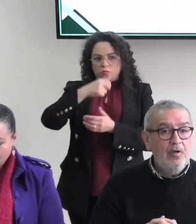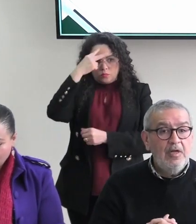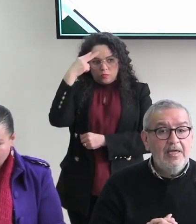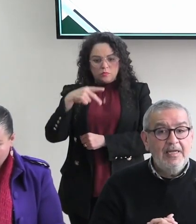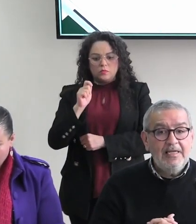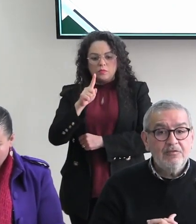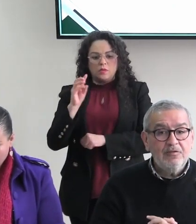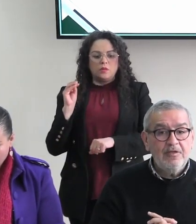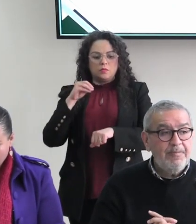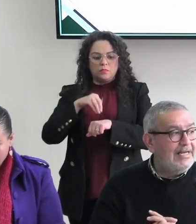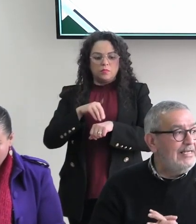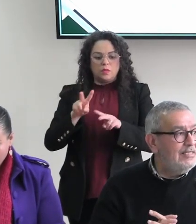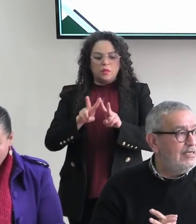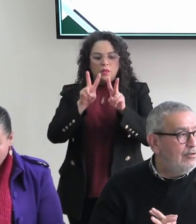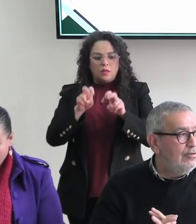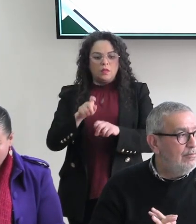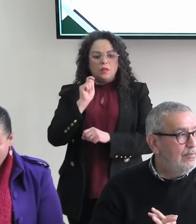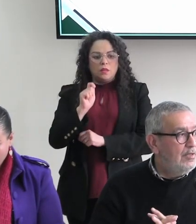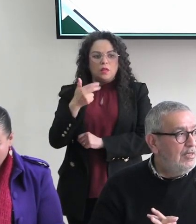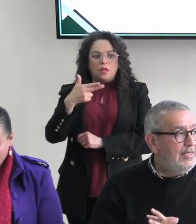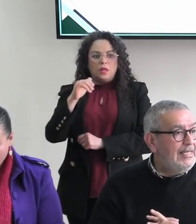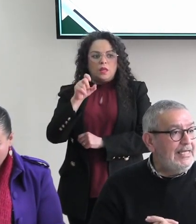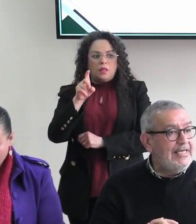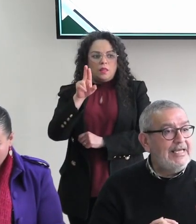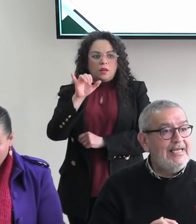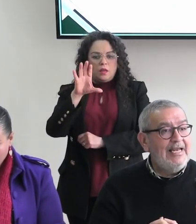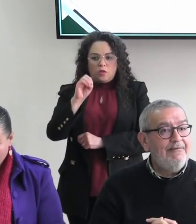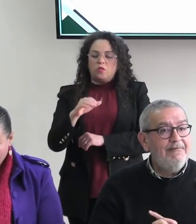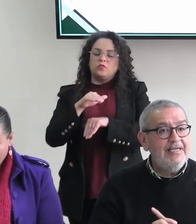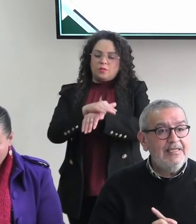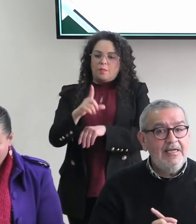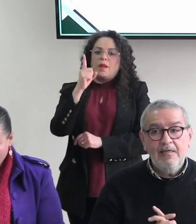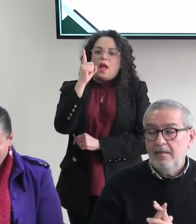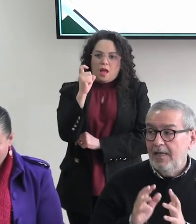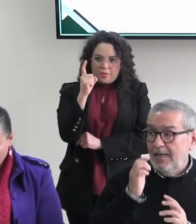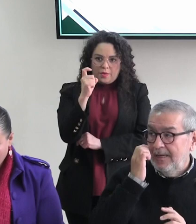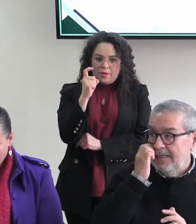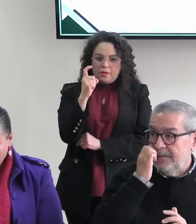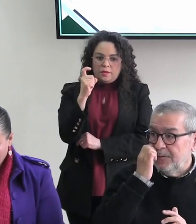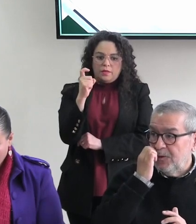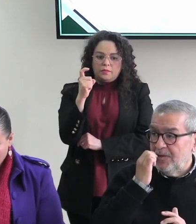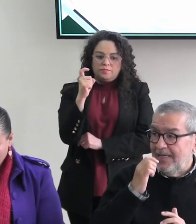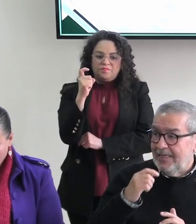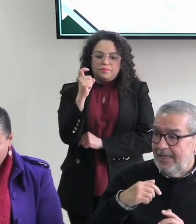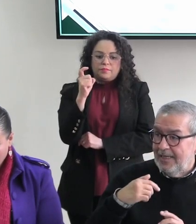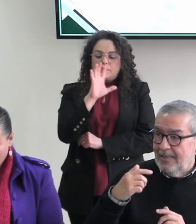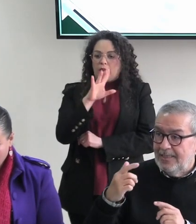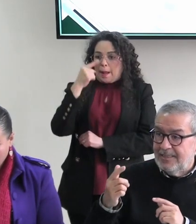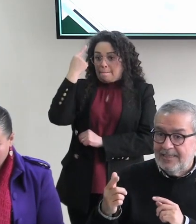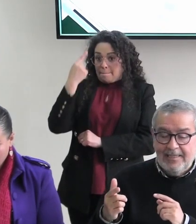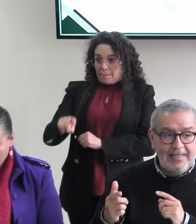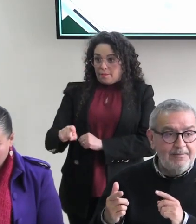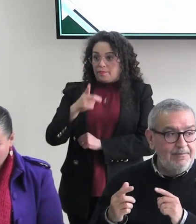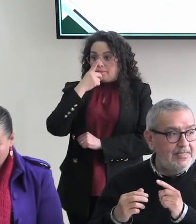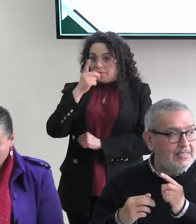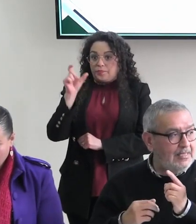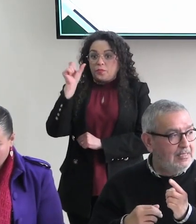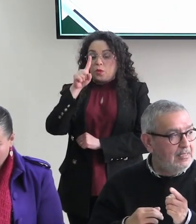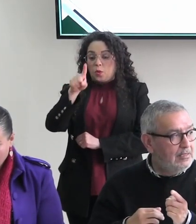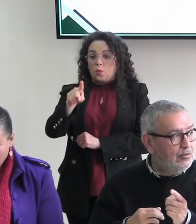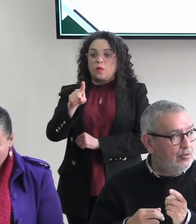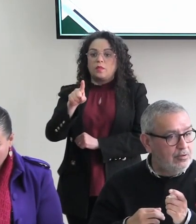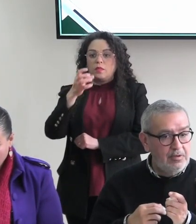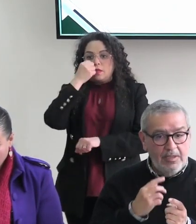planteando el asunto del plan hídrico, y que la vivienda, la instrucción al crear la Secretaría de